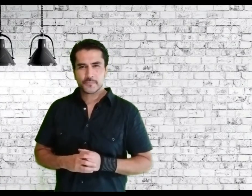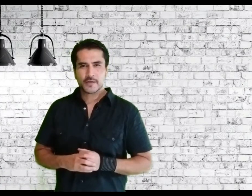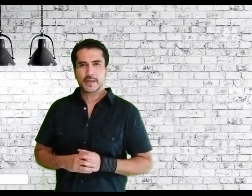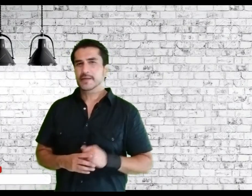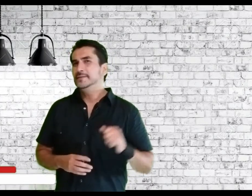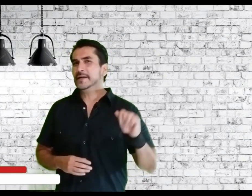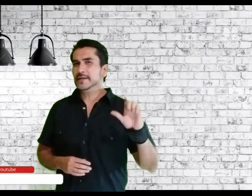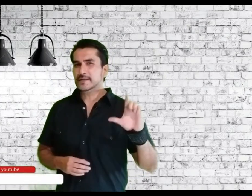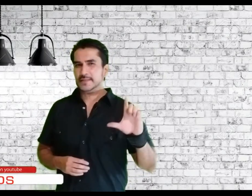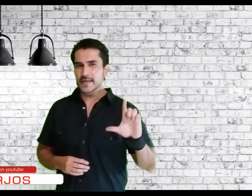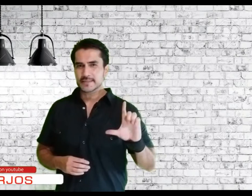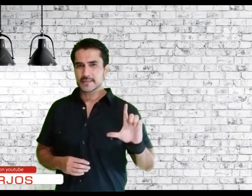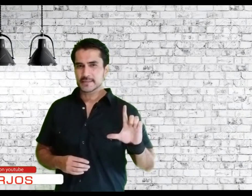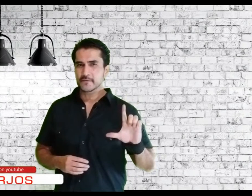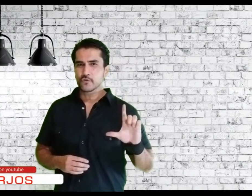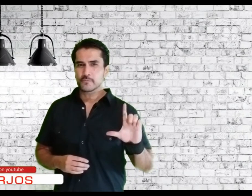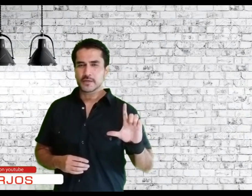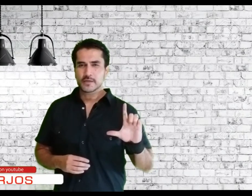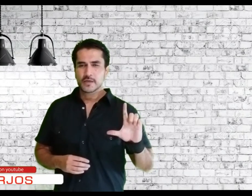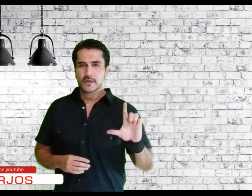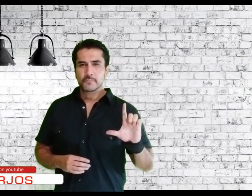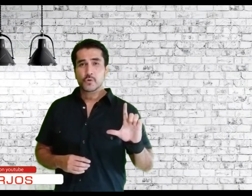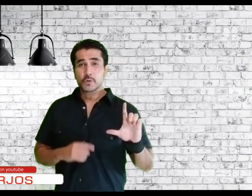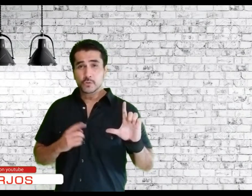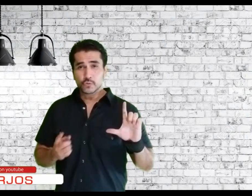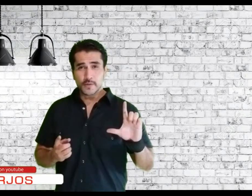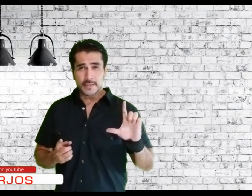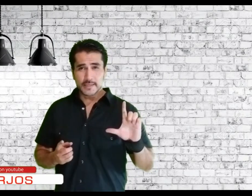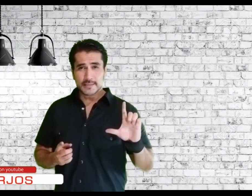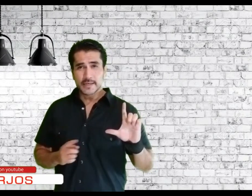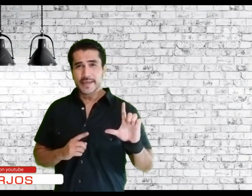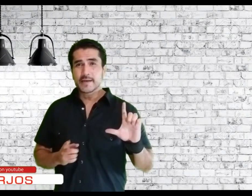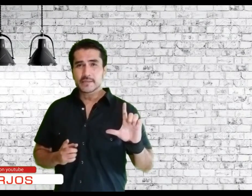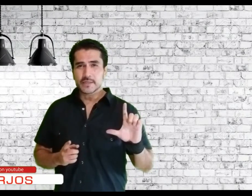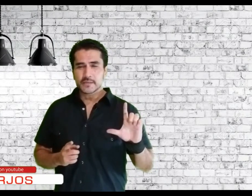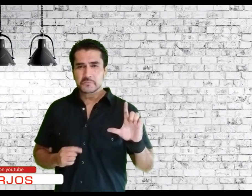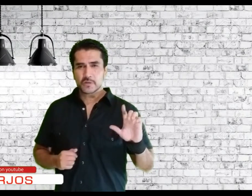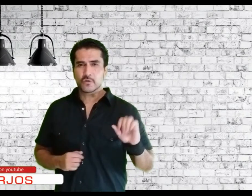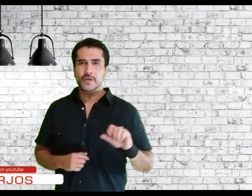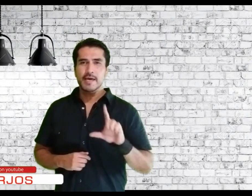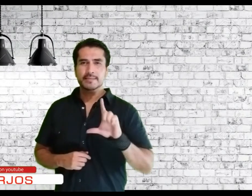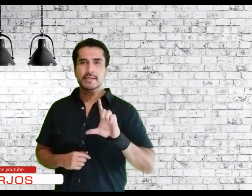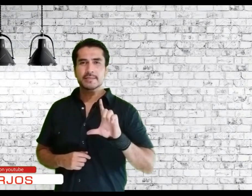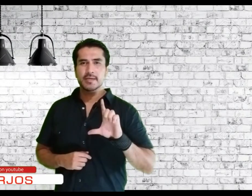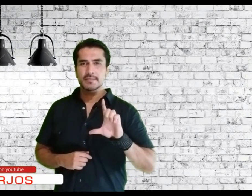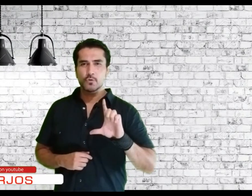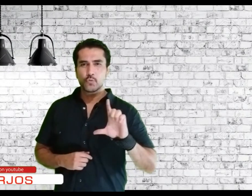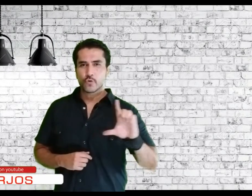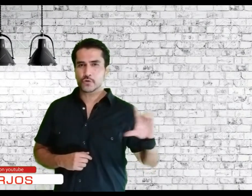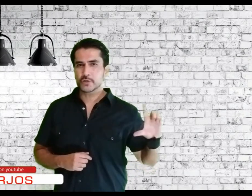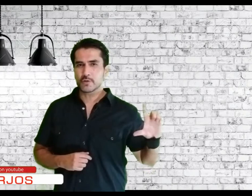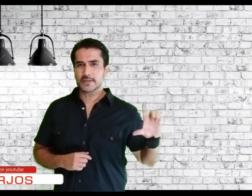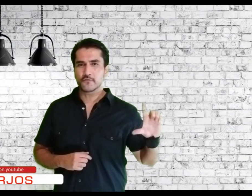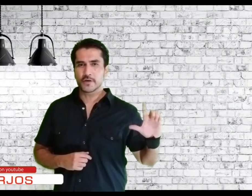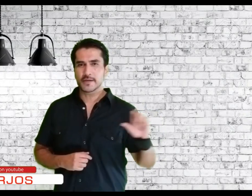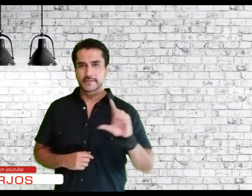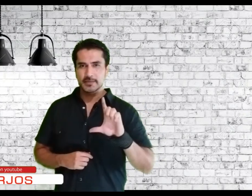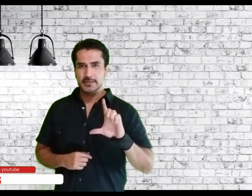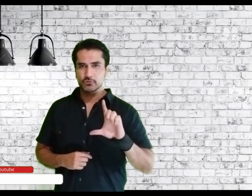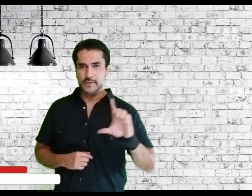la letra L se hace de esta forma. Pero cuando tú vas a decir Elle, lo que haces es un corrido hacia afuera, del centro hacia